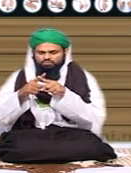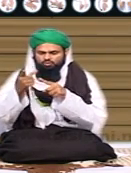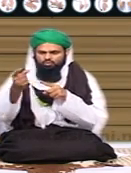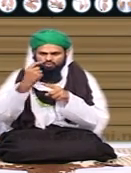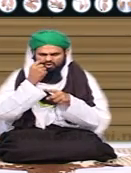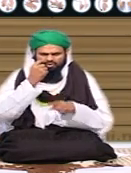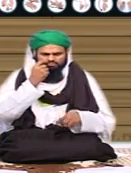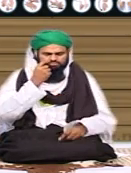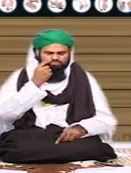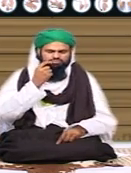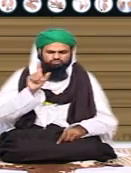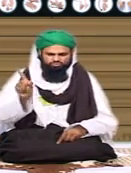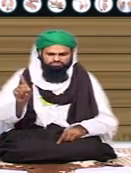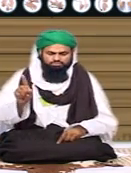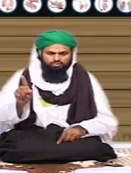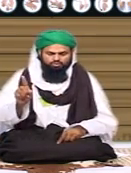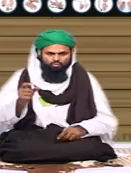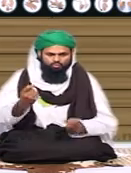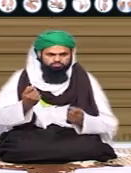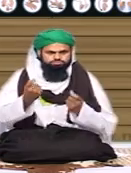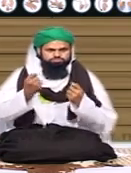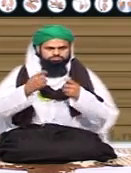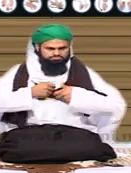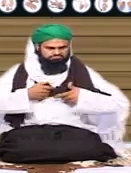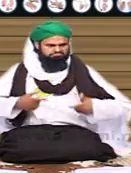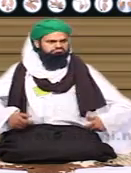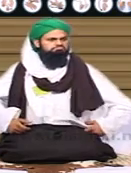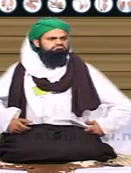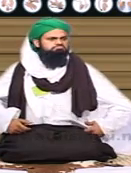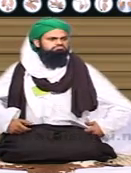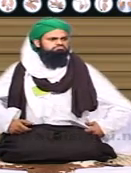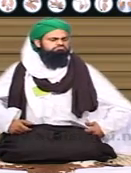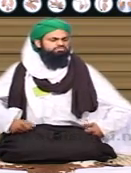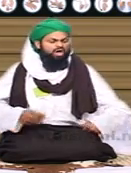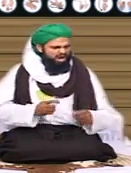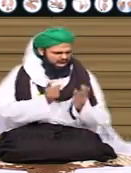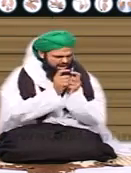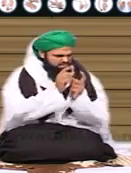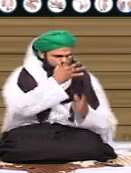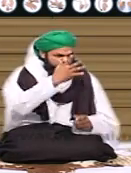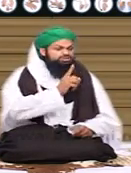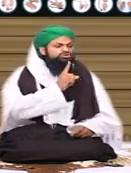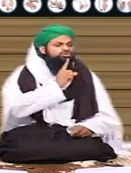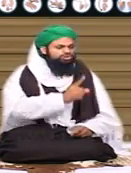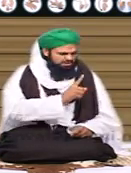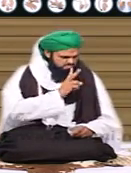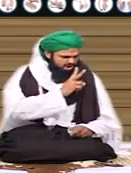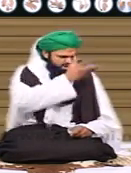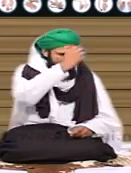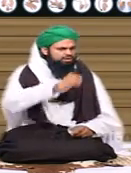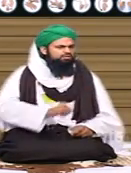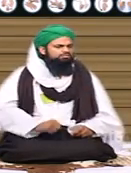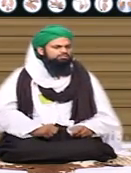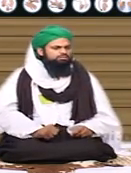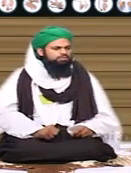غیبت نہ کریں، مہربانی آپ غیبت نہ کریں، تو وہ سینہ تان کے کہتا ہے کہ میاں غیبت نہیں